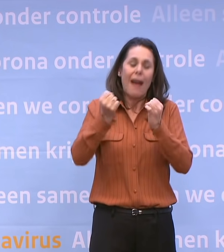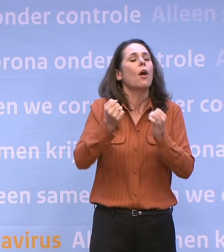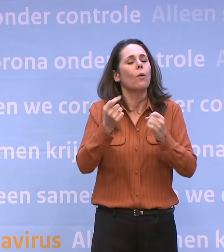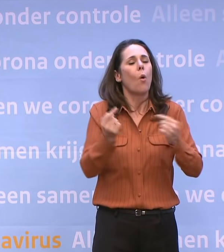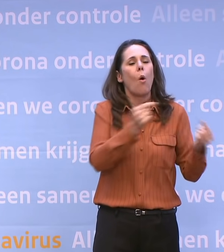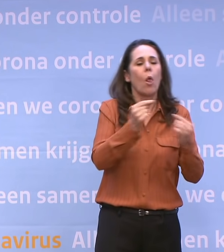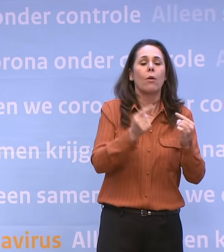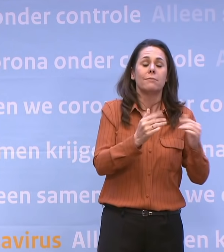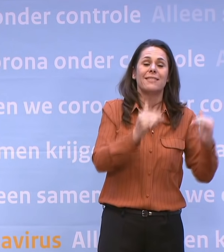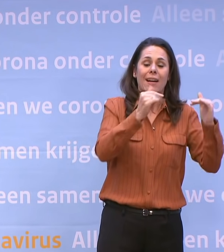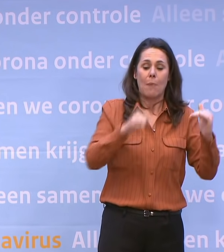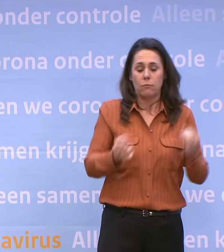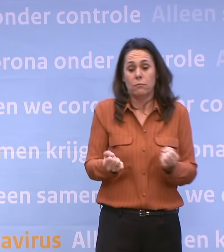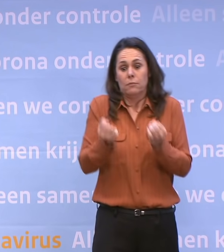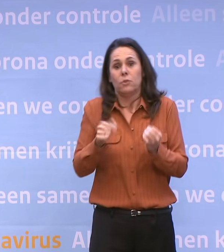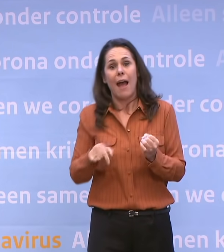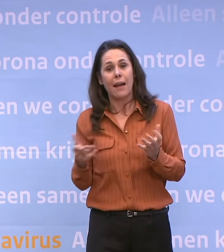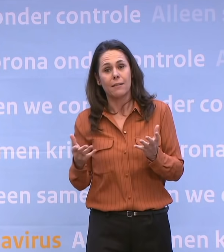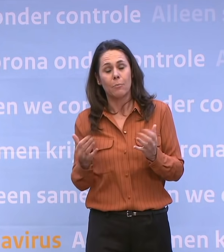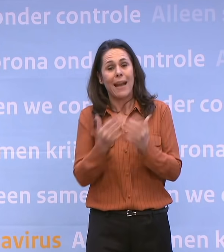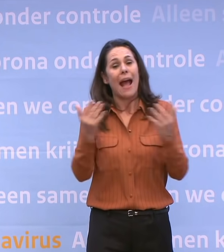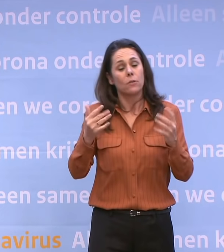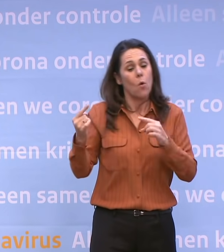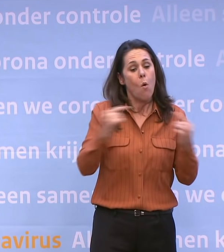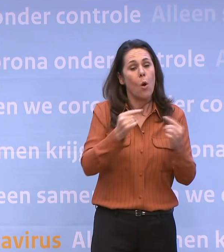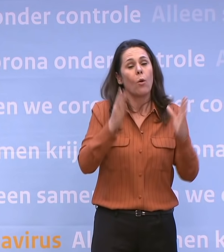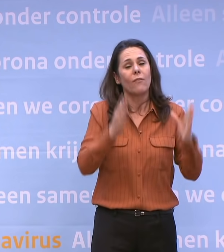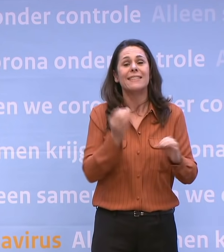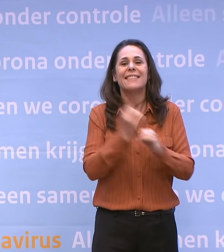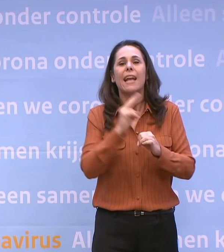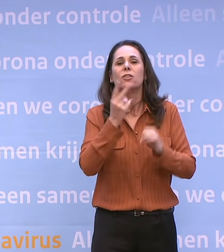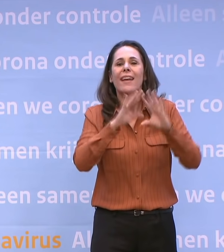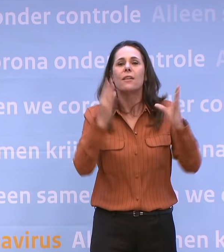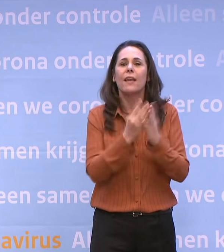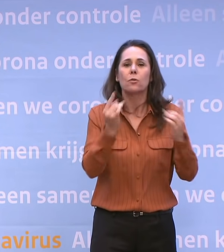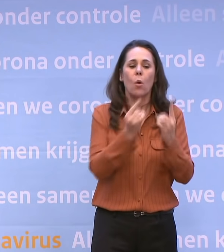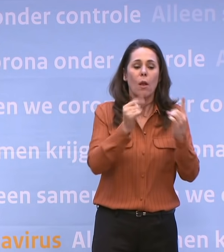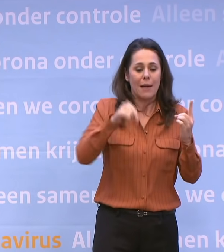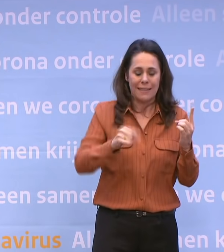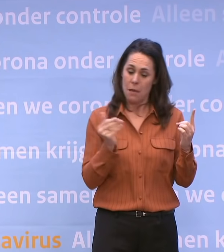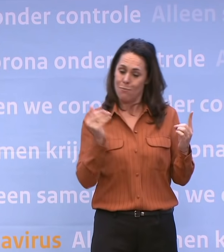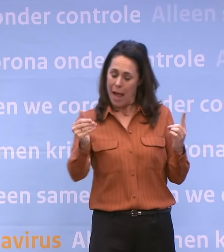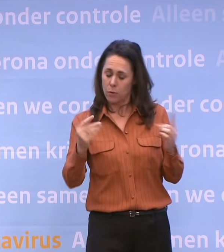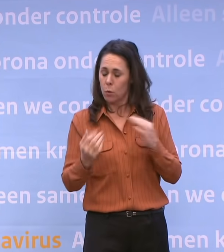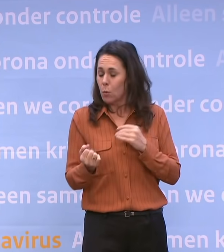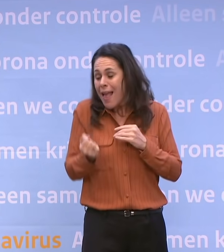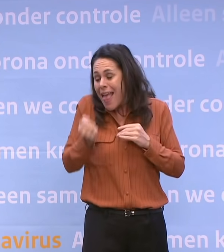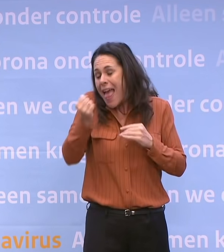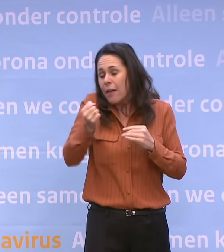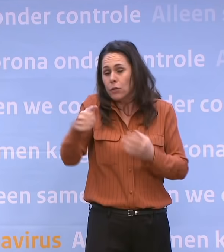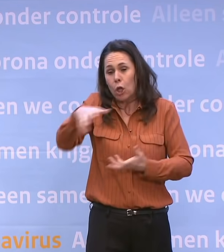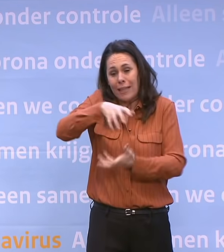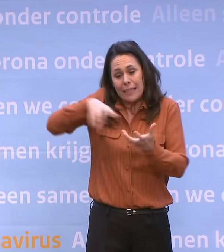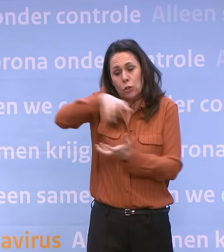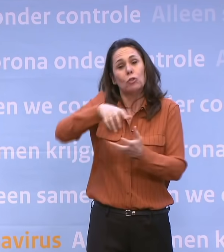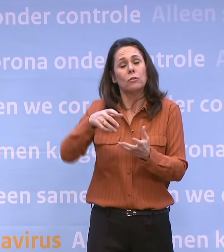We hebben natuurlijk ook een aantal grote oorlogen meegemaakt als land, zeker de Tweede Wereldoorlog. Maar buiten oorlogstijd is het een van de heftigste crises